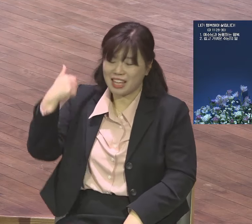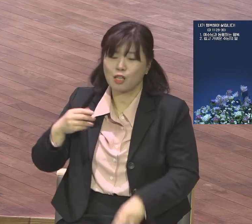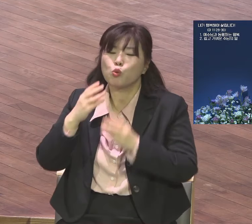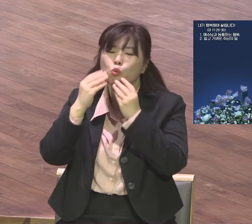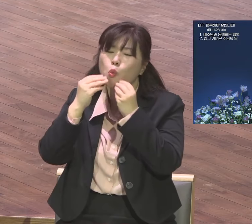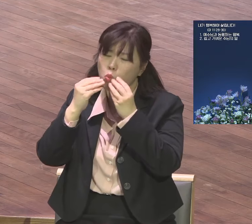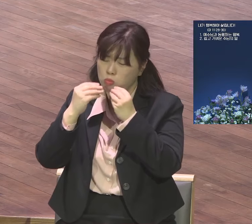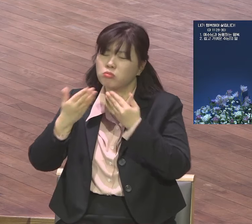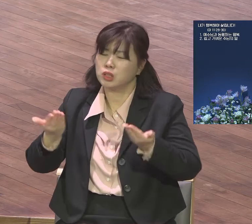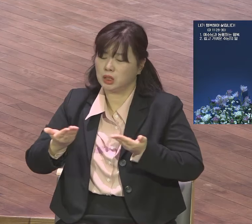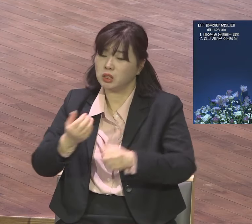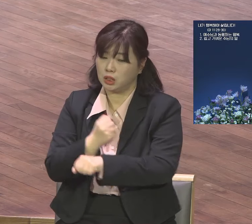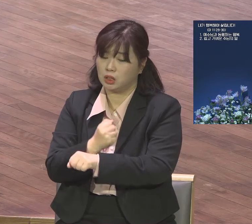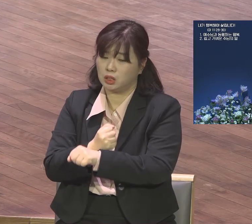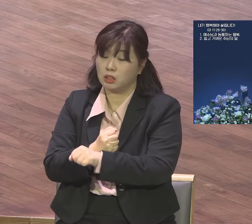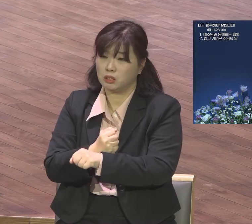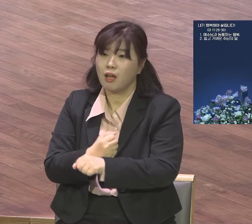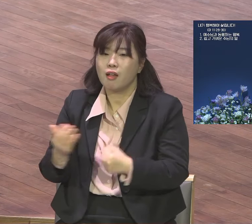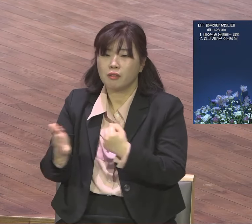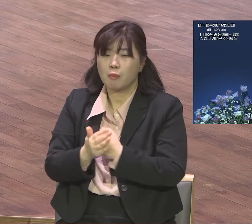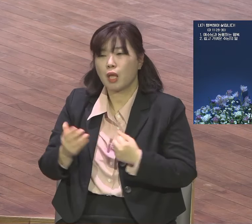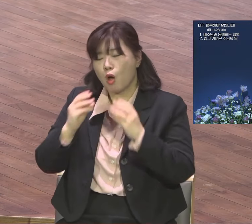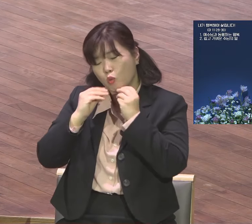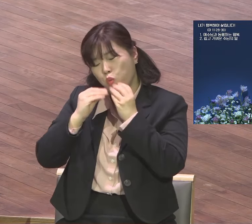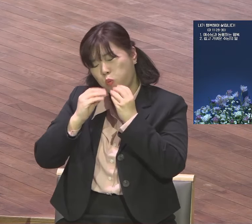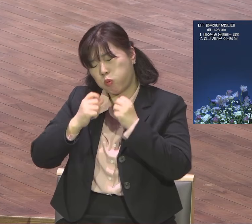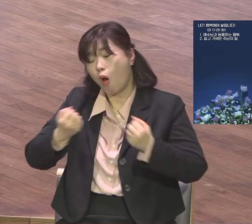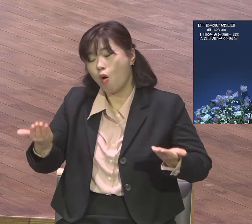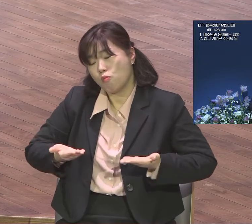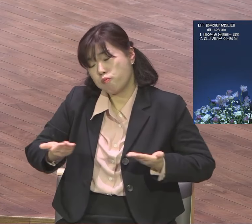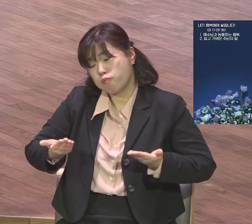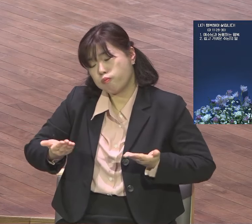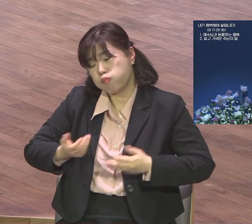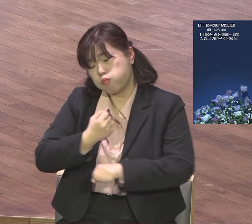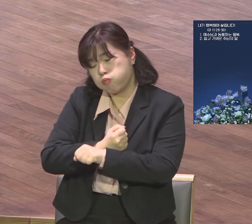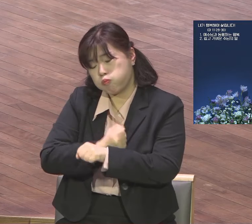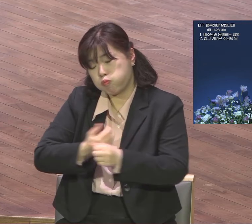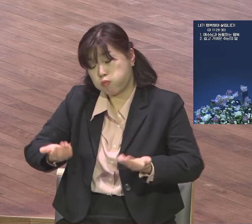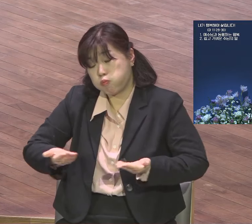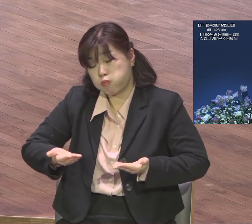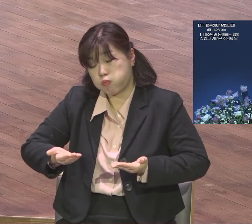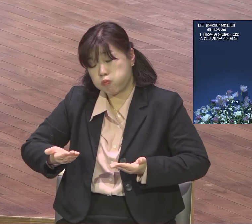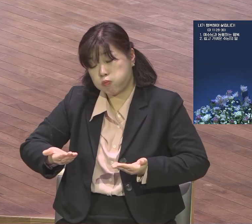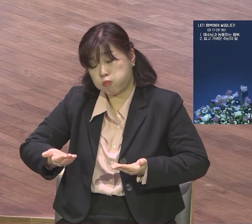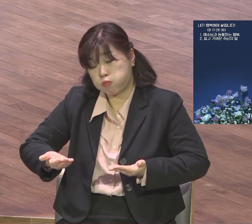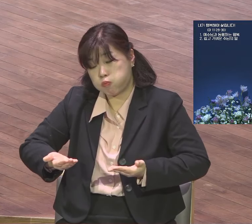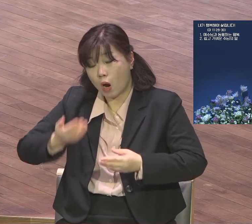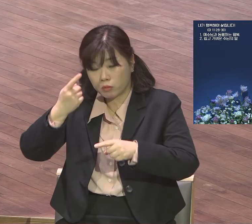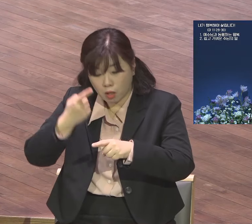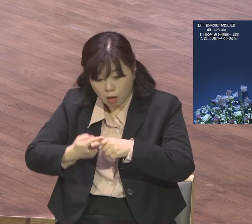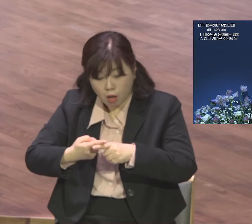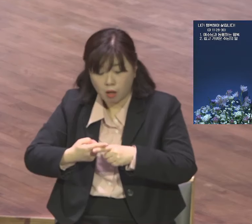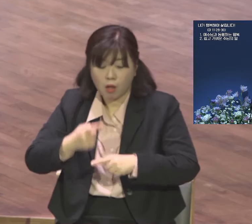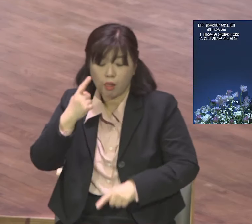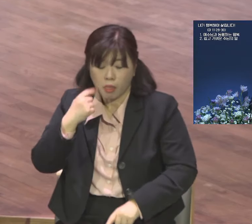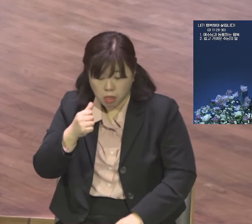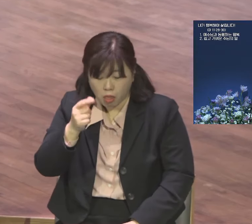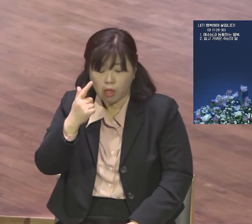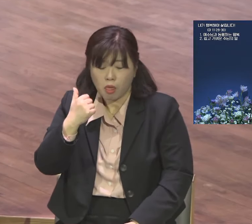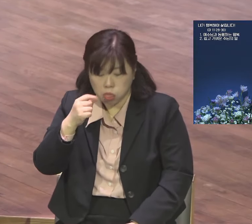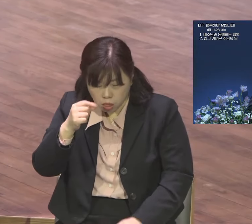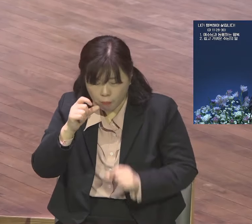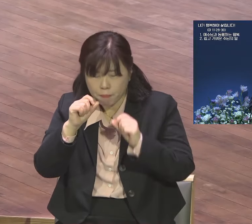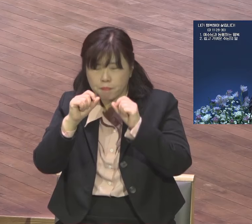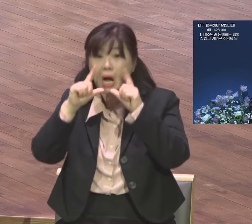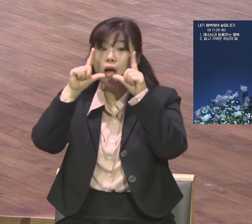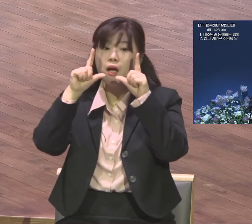있었습니다. 근데 얼마가 흘러갔는지 모르는 상태인데 제가 눈을 떴을 때